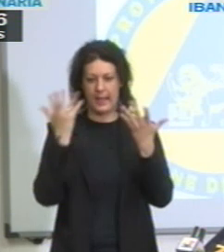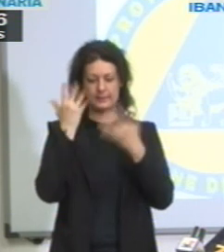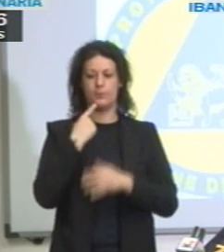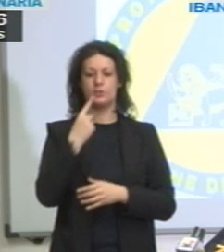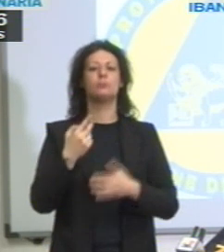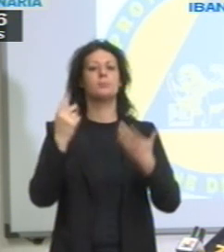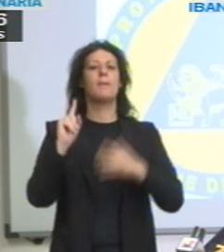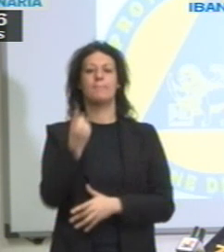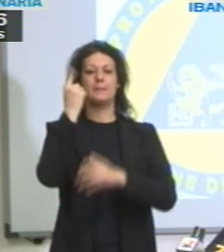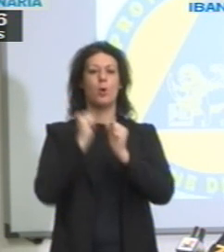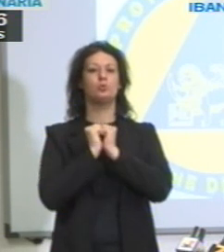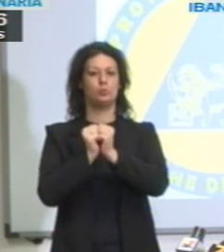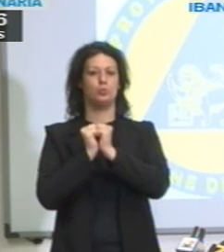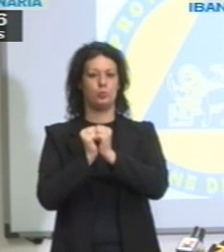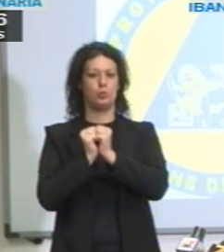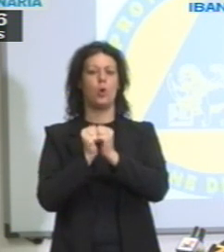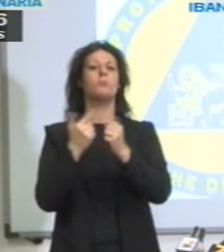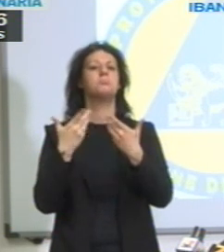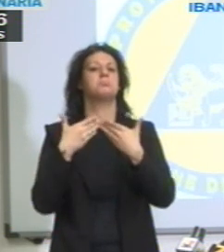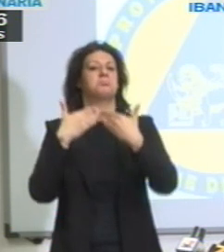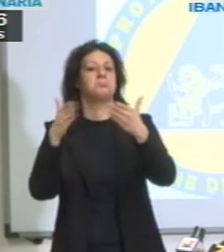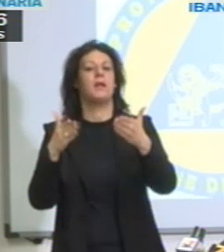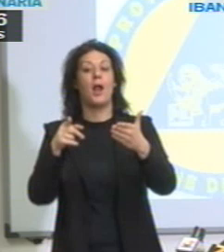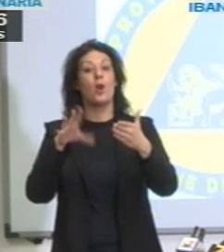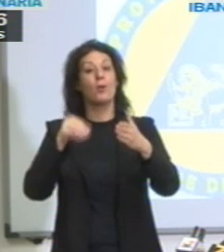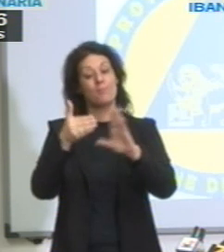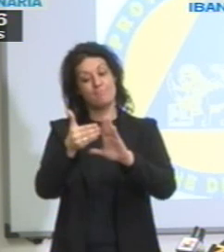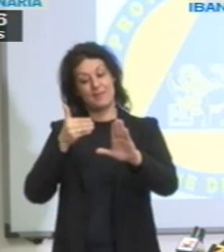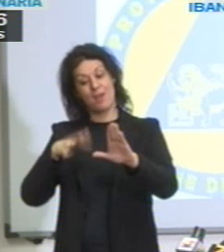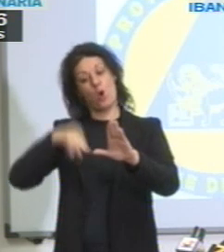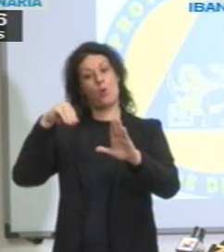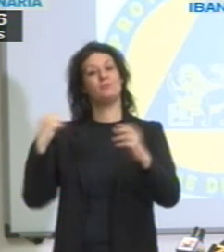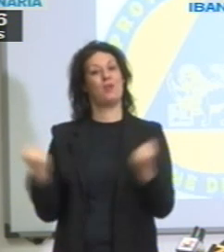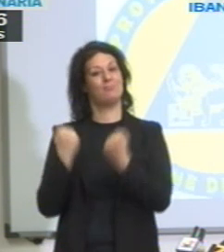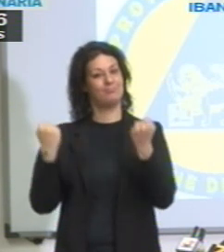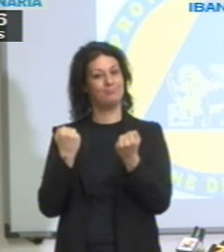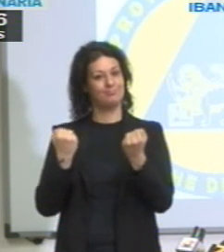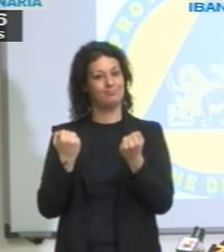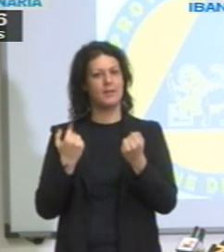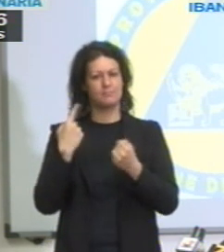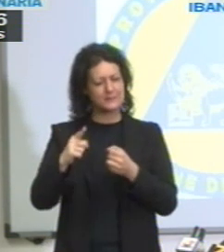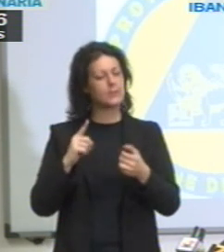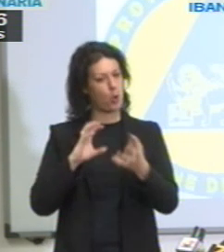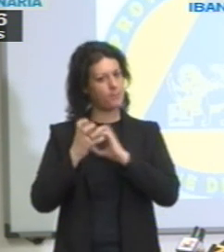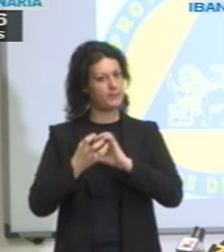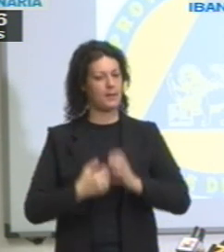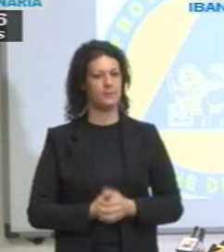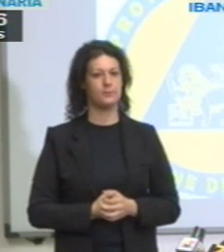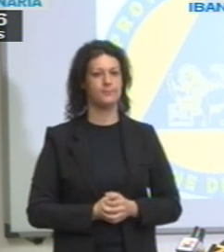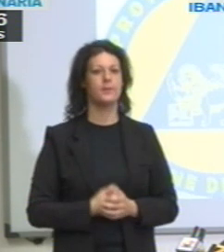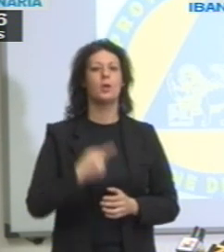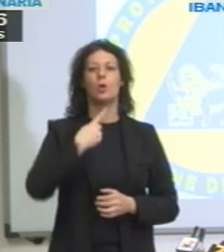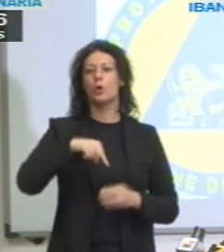gli stabilimenti balneari, cominciano a fare un'attività, altrimenti no. Quindi è veramente complicata questa storia. Allora noi cosa facciamo?